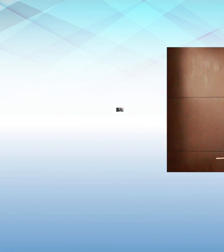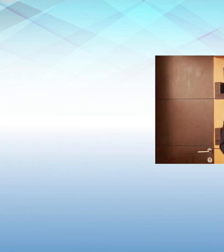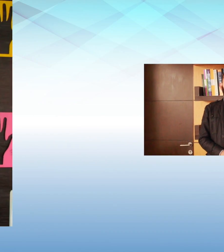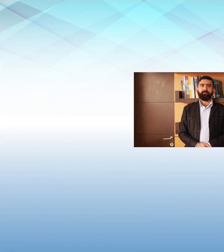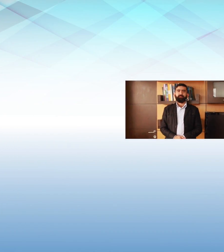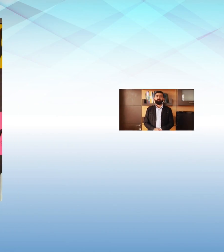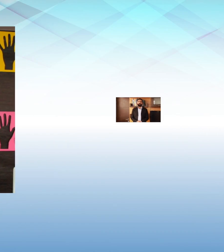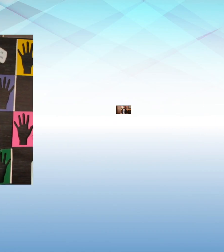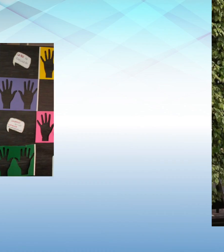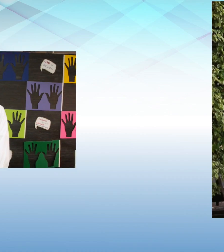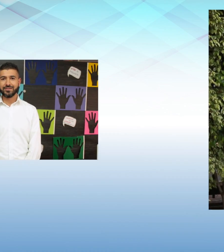We'll be right back.